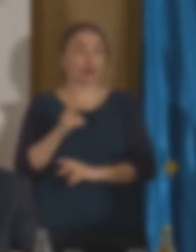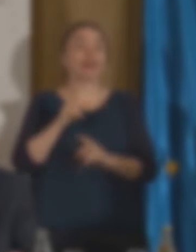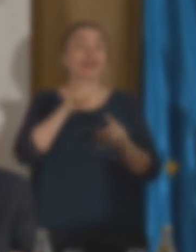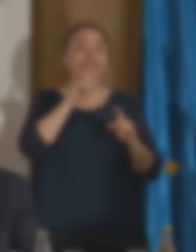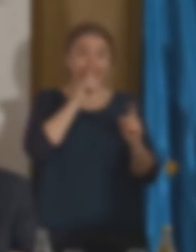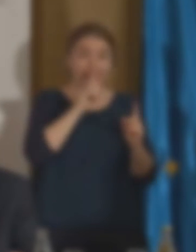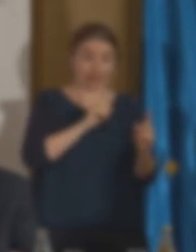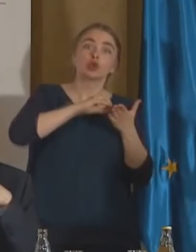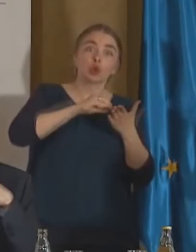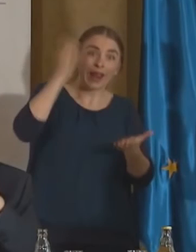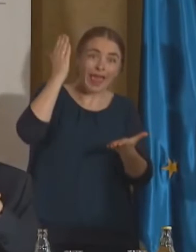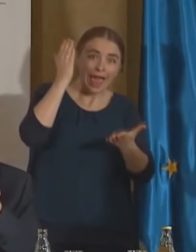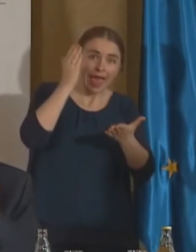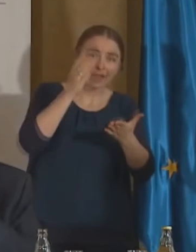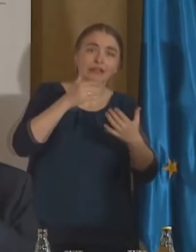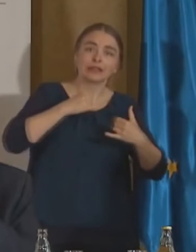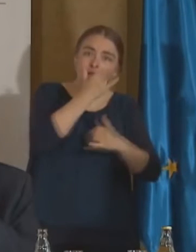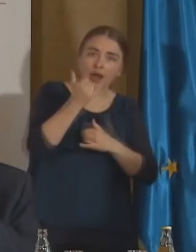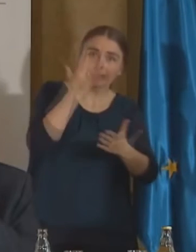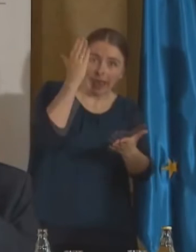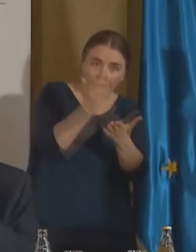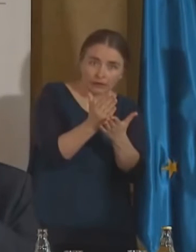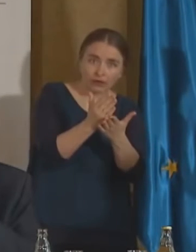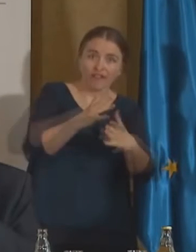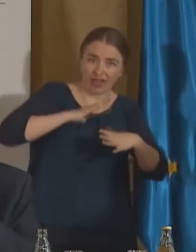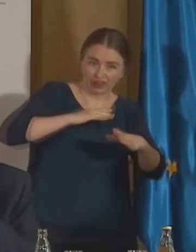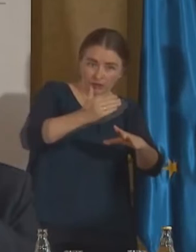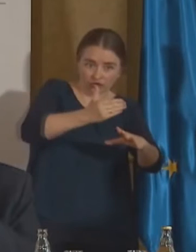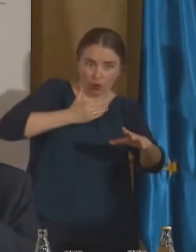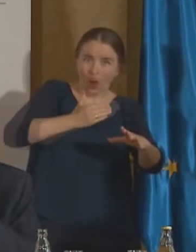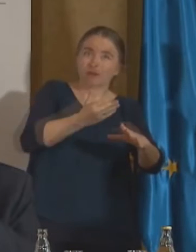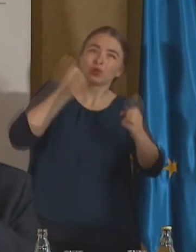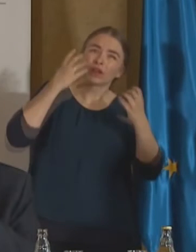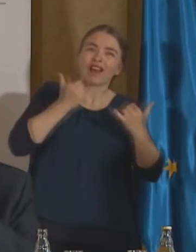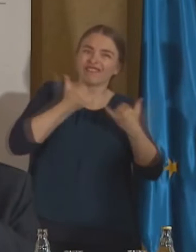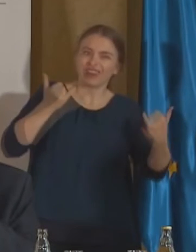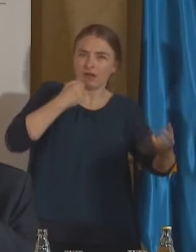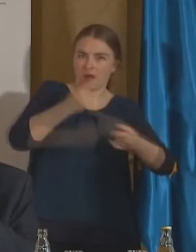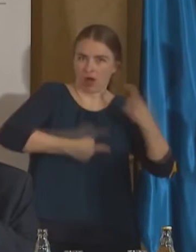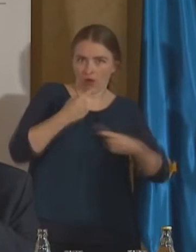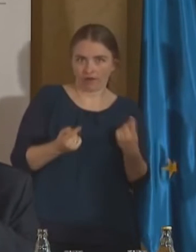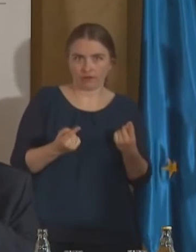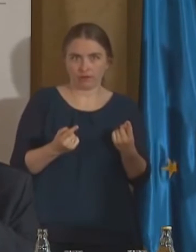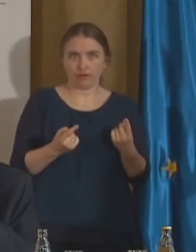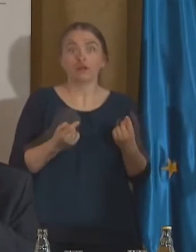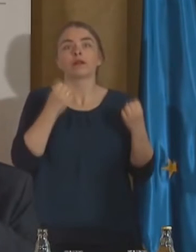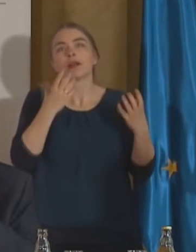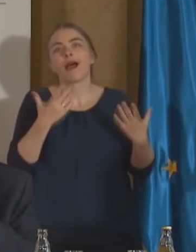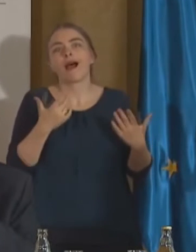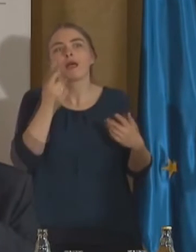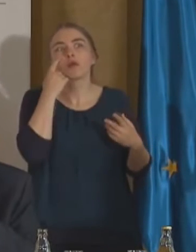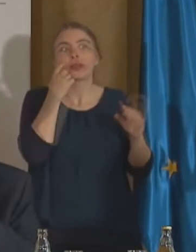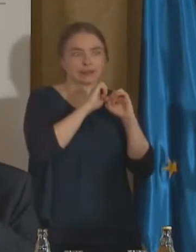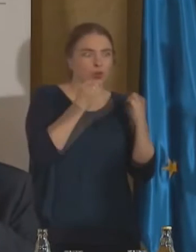Infektionsschutzmaßstäbe einzuhalten. Dass wir also sozusagen hier auch klare Parameter unter unsicheren Rahmenbedingungen, natürlich